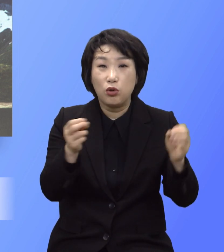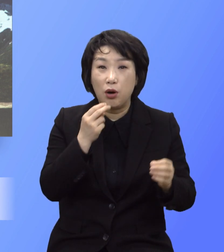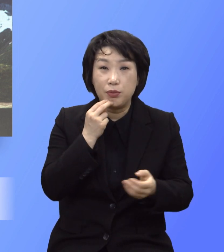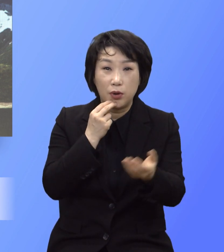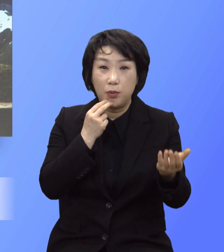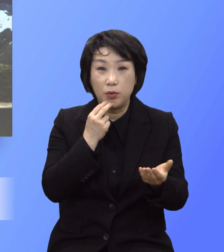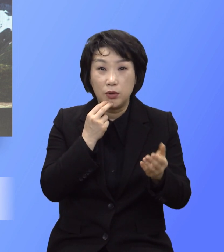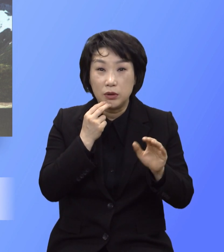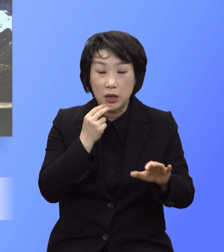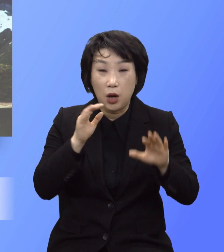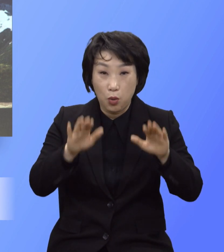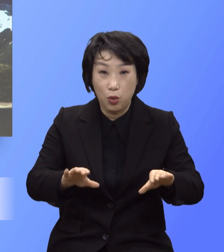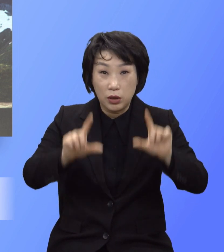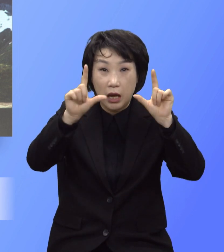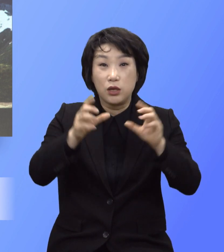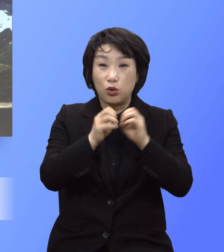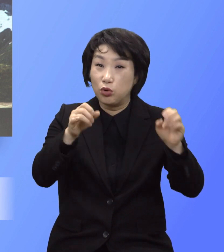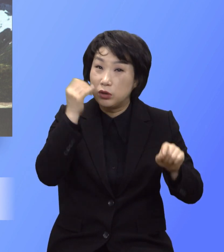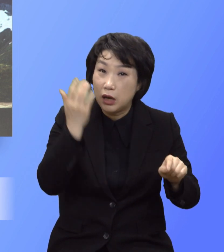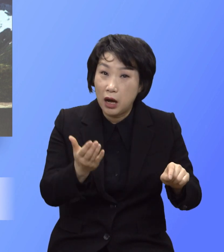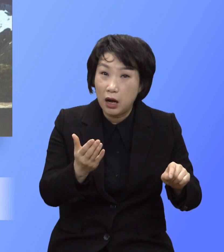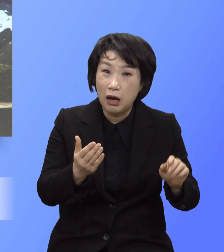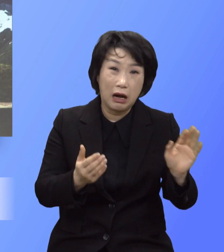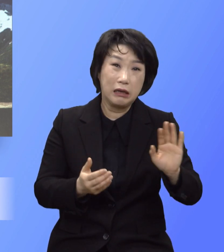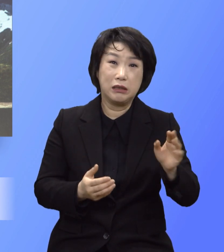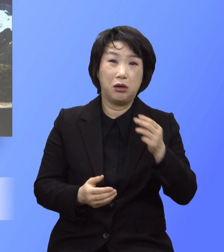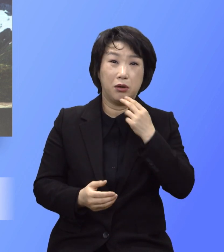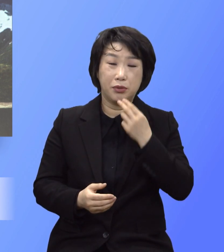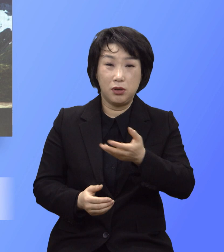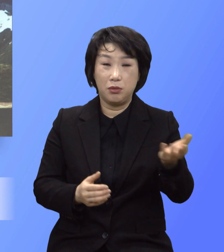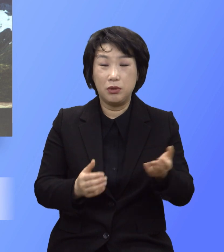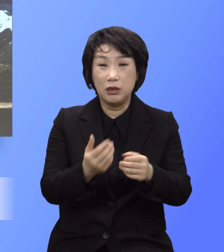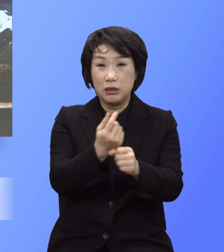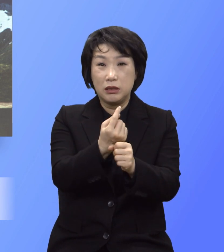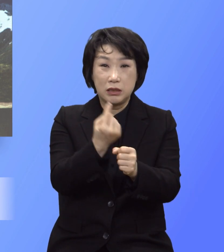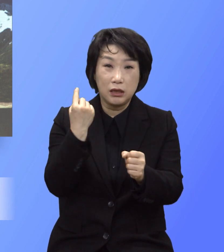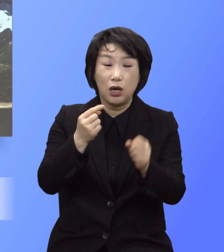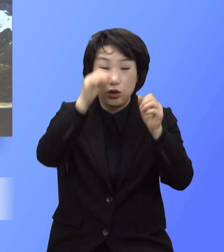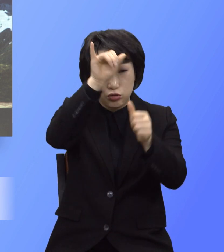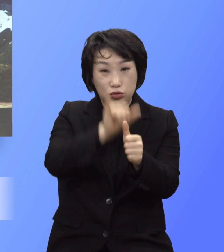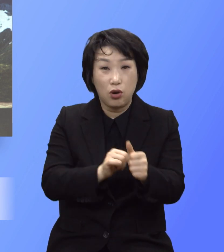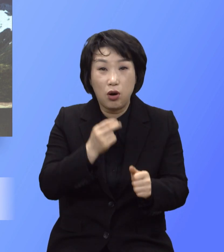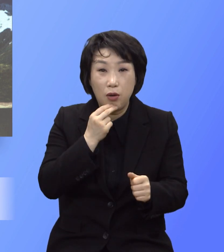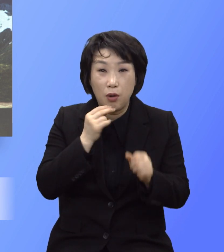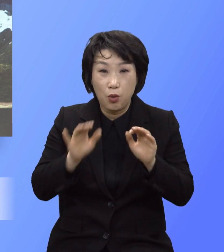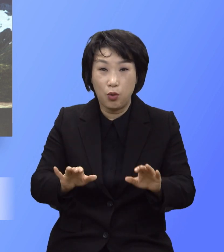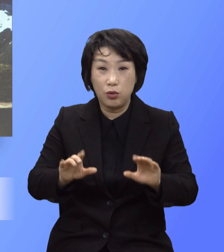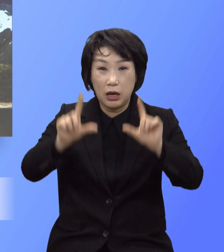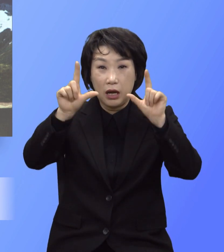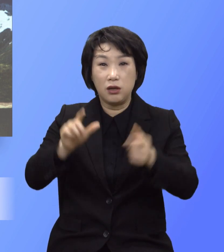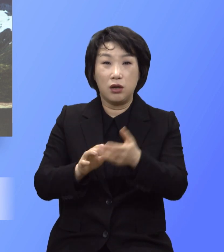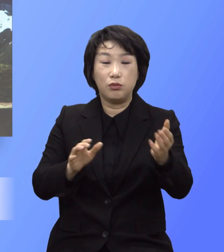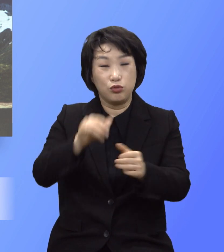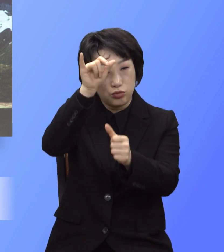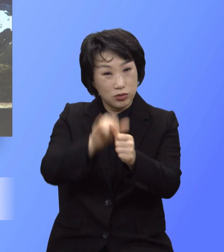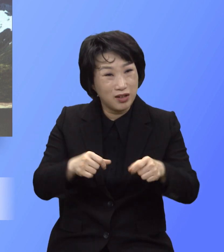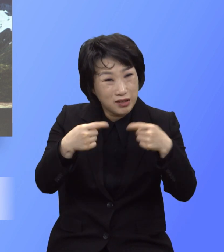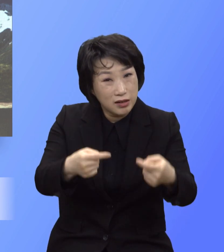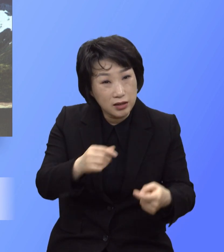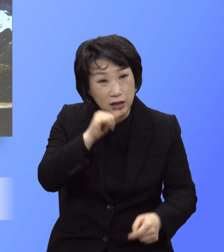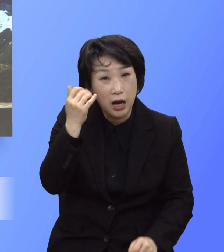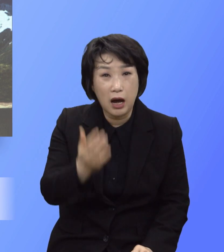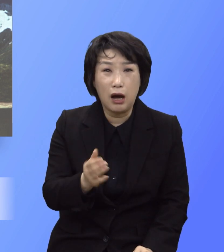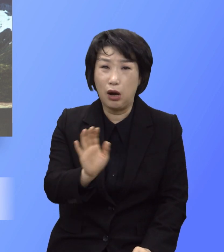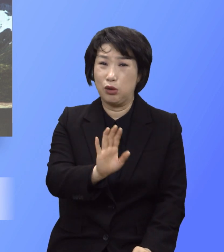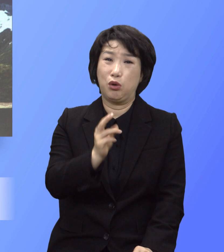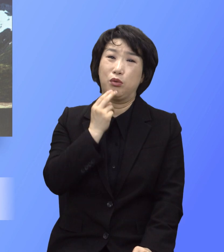않던 사람이 금년에 전도합니까? 작년에 충성하지 않던 사람이 금년에 와서 충성합니까? 안